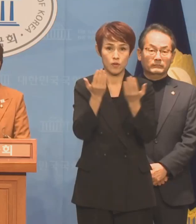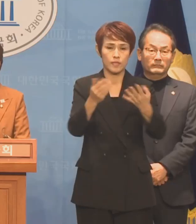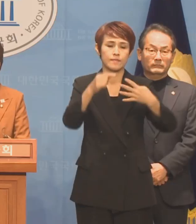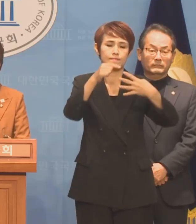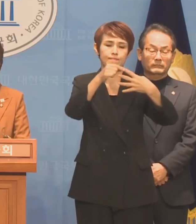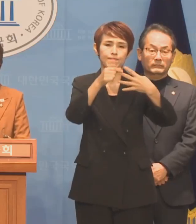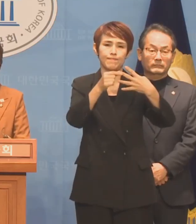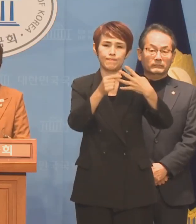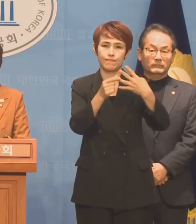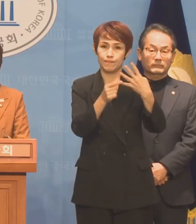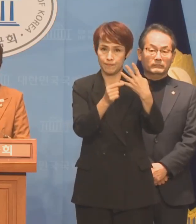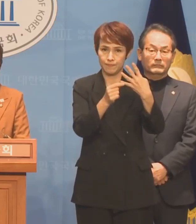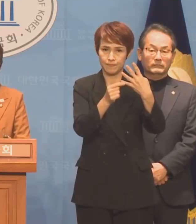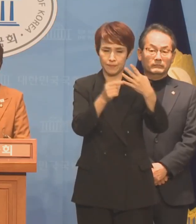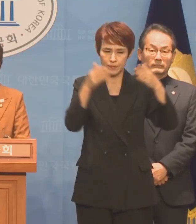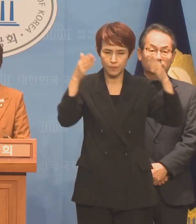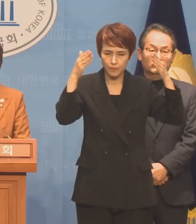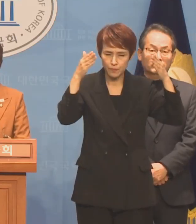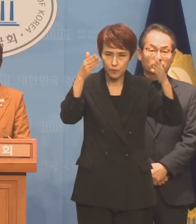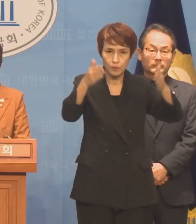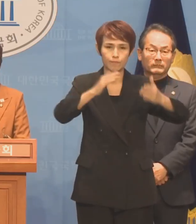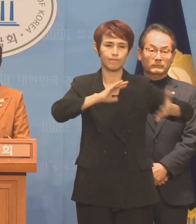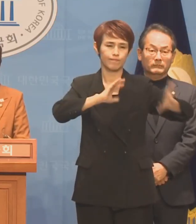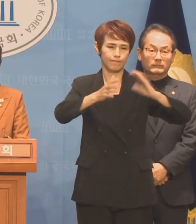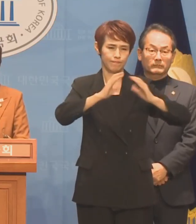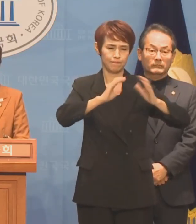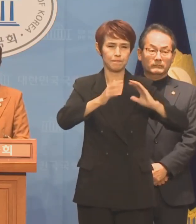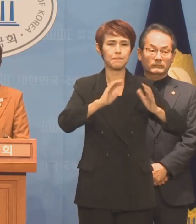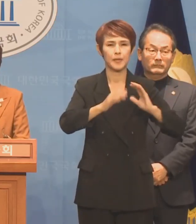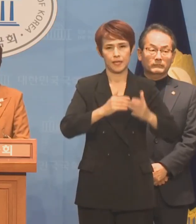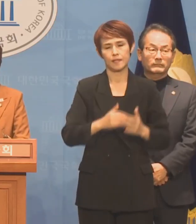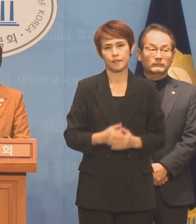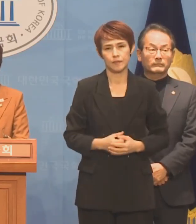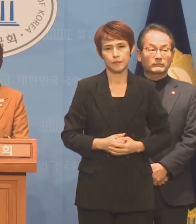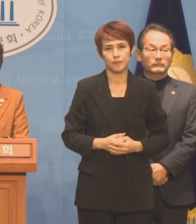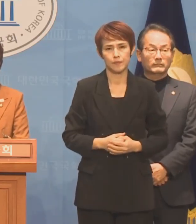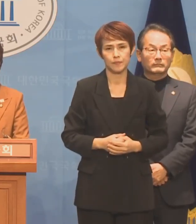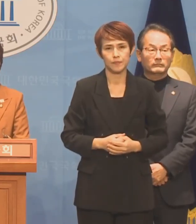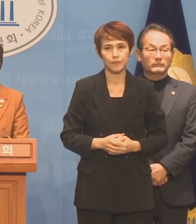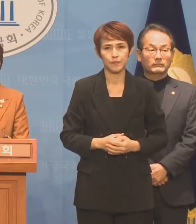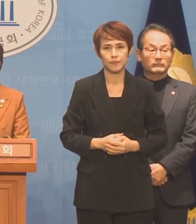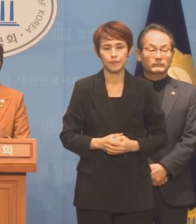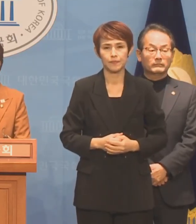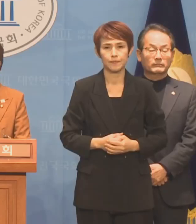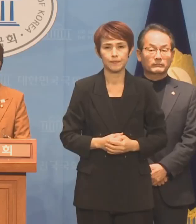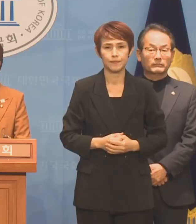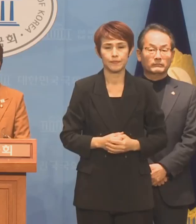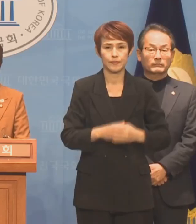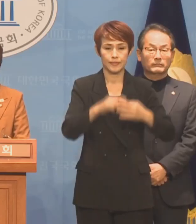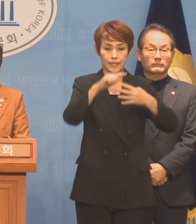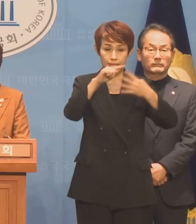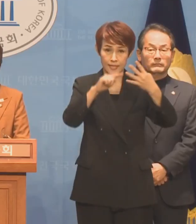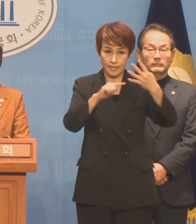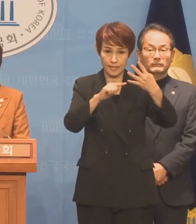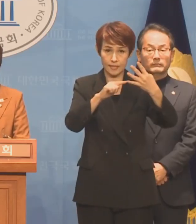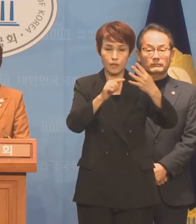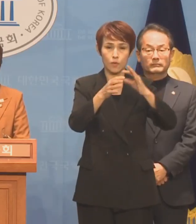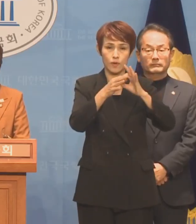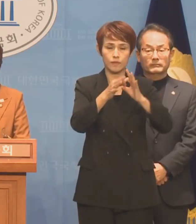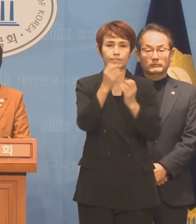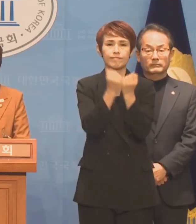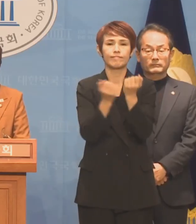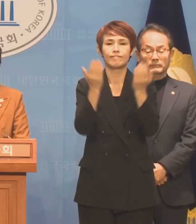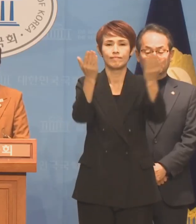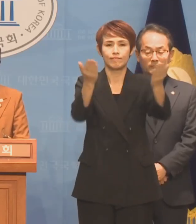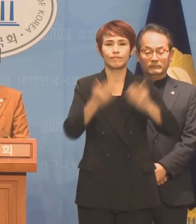문제에 대해서 집중적으로 토의를 했습니다. 그래서 말씀을 그와 관련해서 이제